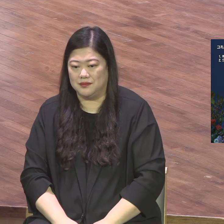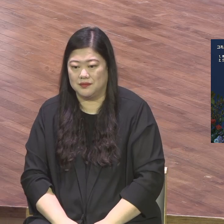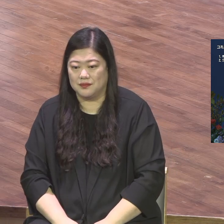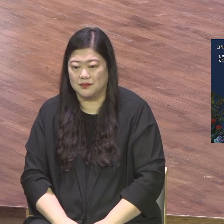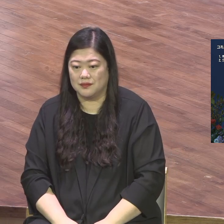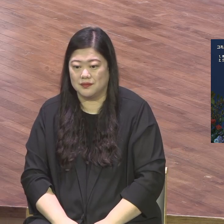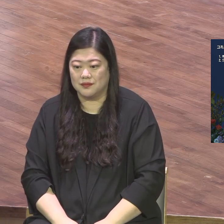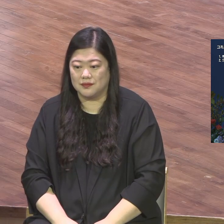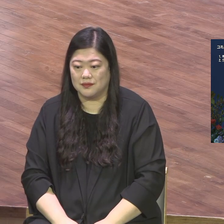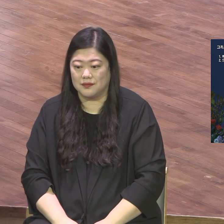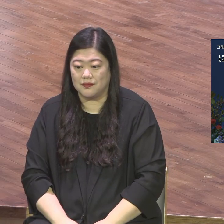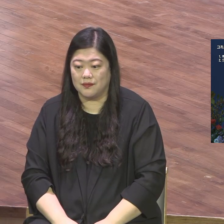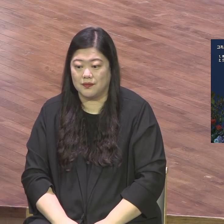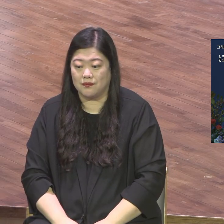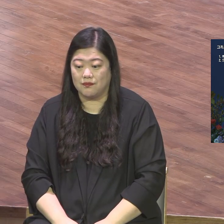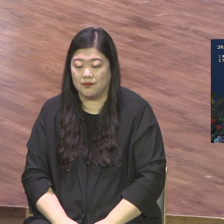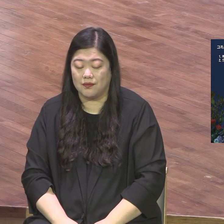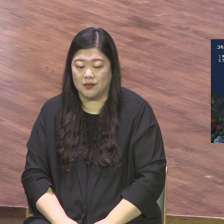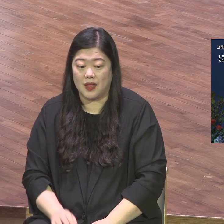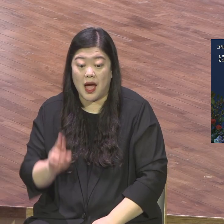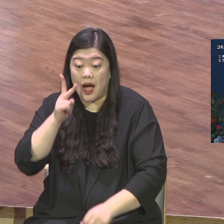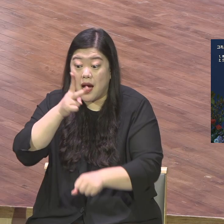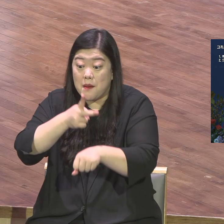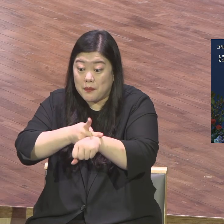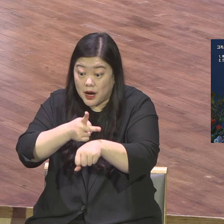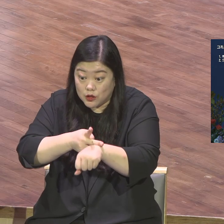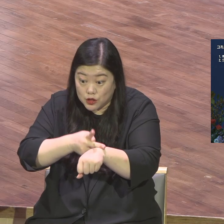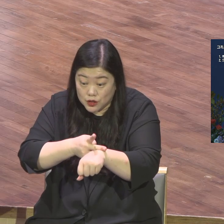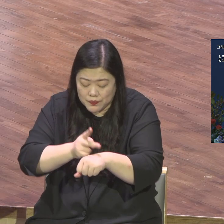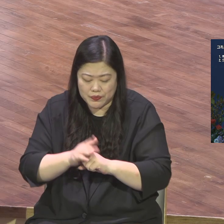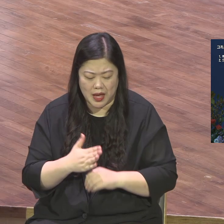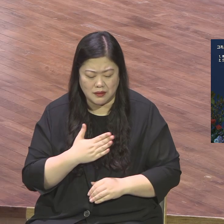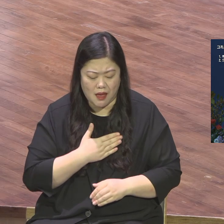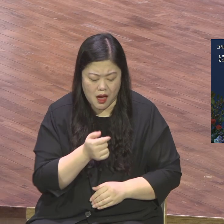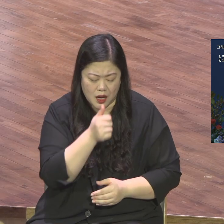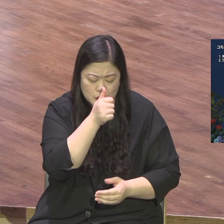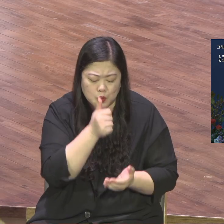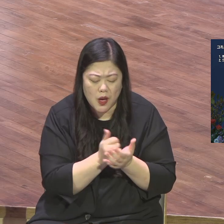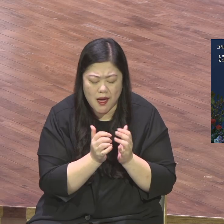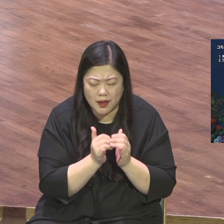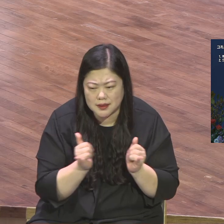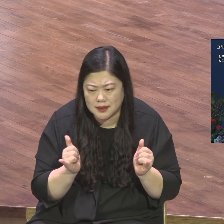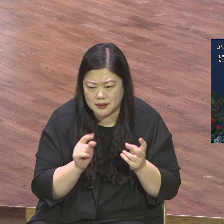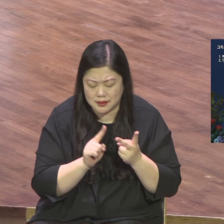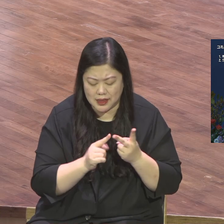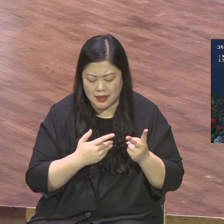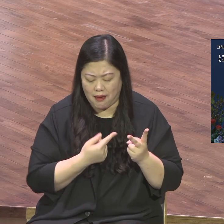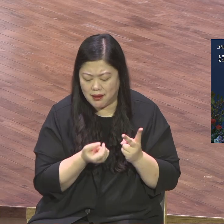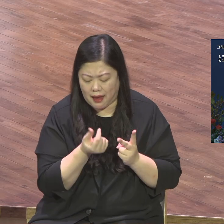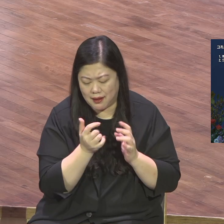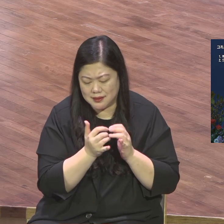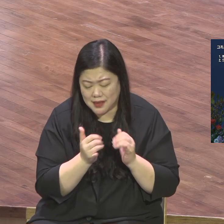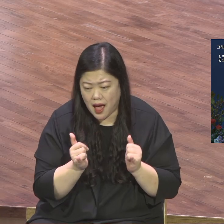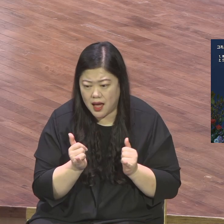사도 바울이 표현한 것은 절대로 겸손 표현 아닙니다. 하나님 은혜를 체험한 증거입니다.